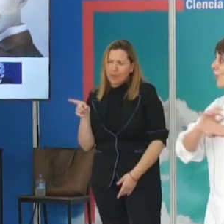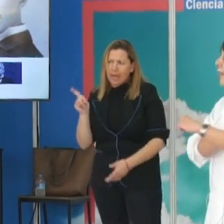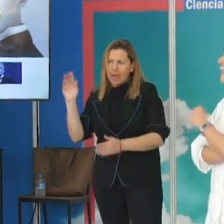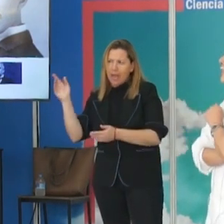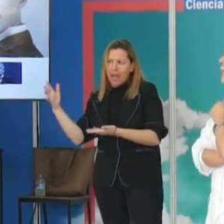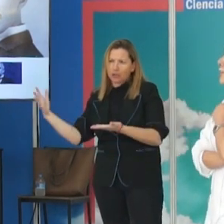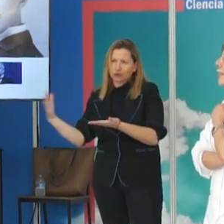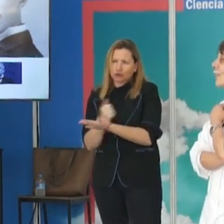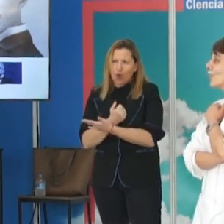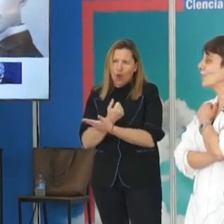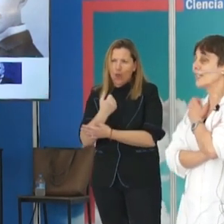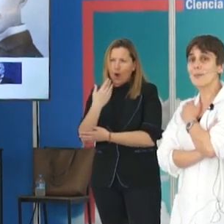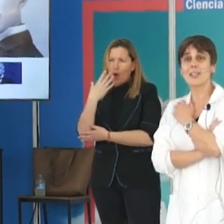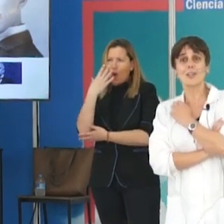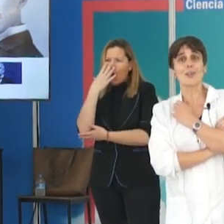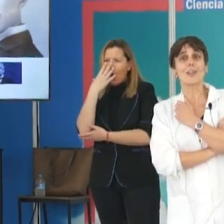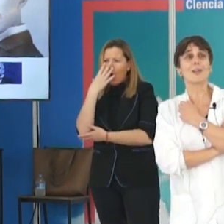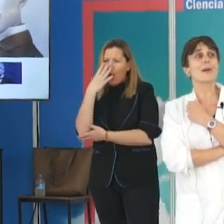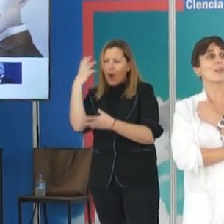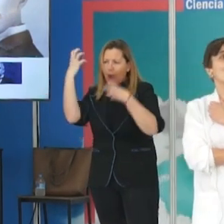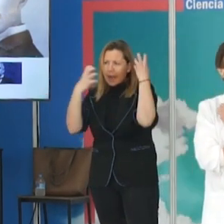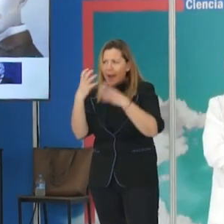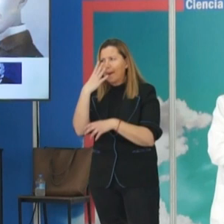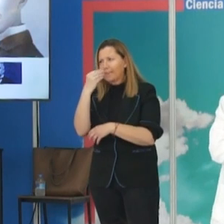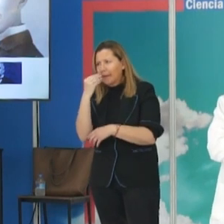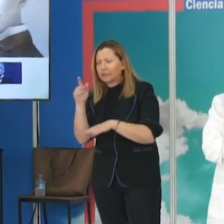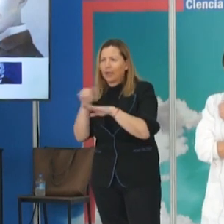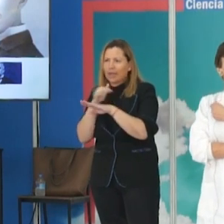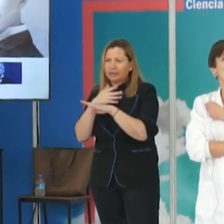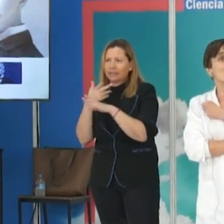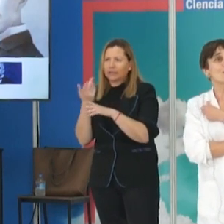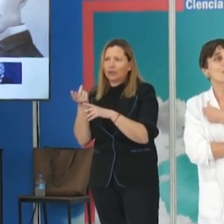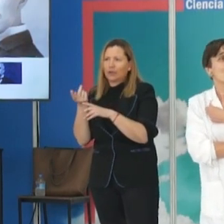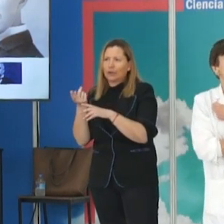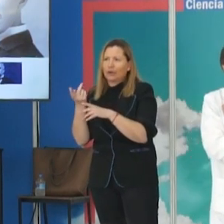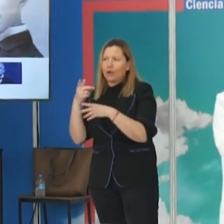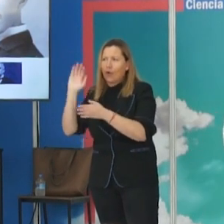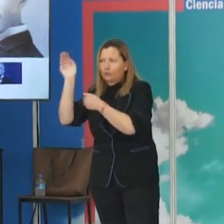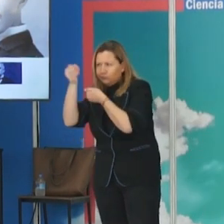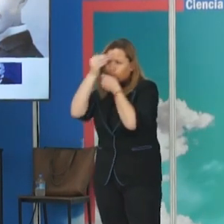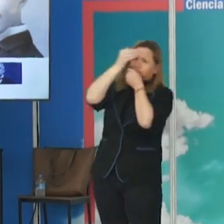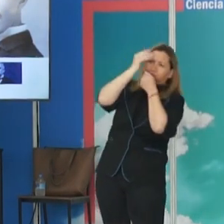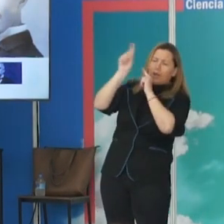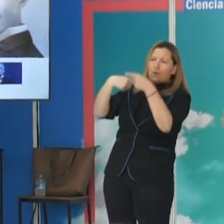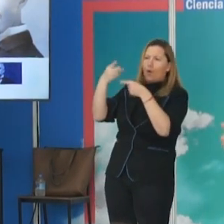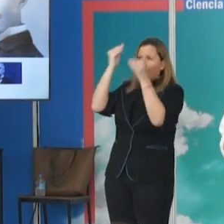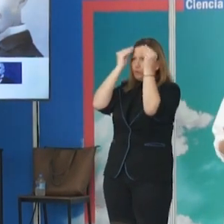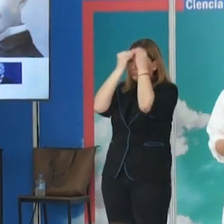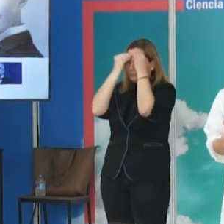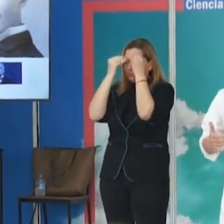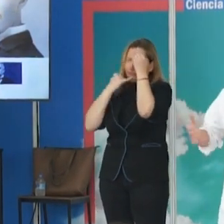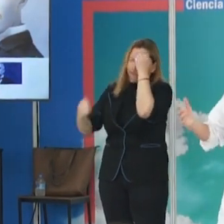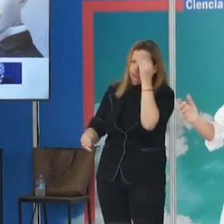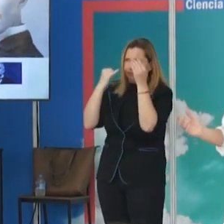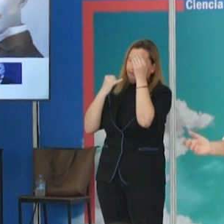secuestrar a todos los gatitos y perritos y animalitos del barrio y los iba electrocutando. Y luego ya necesitó algo más grande, llegó